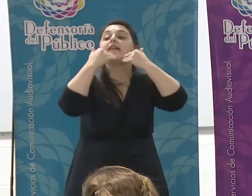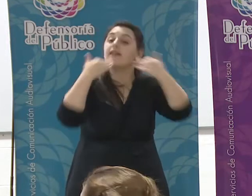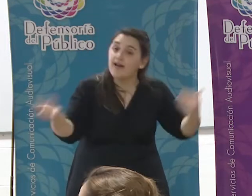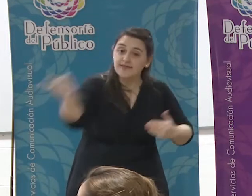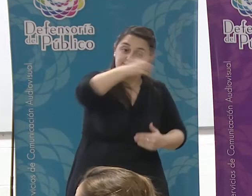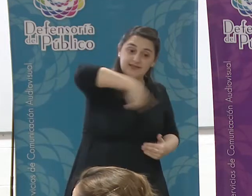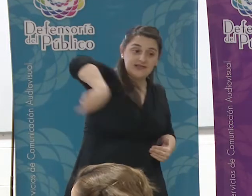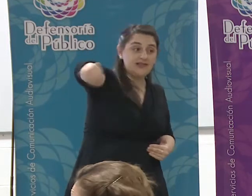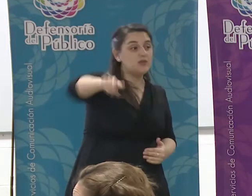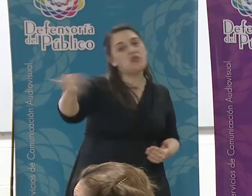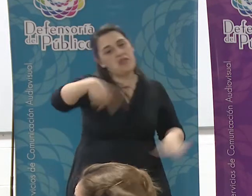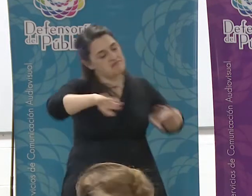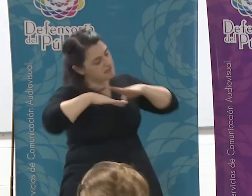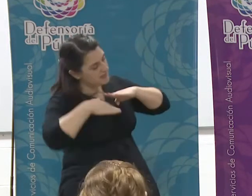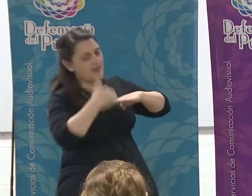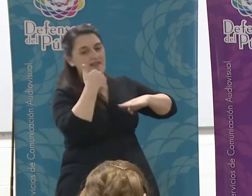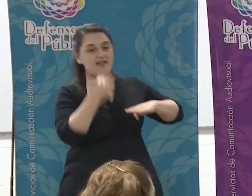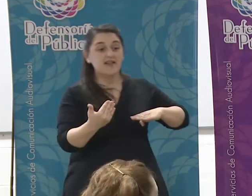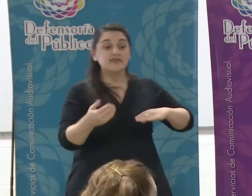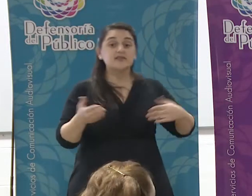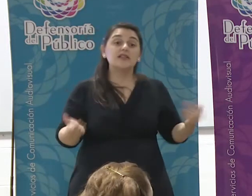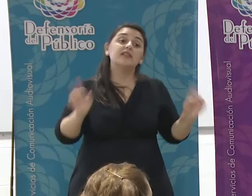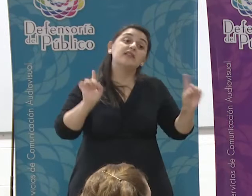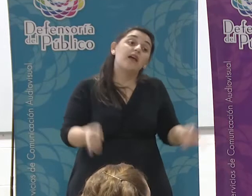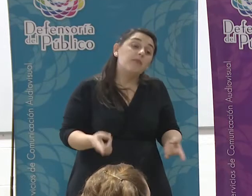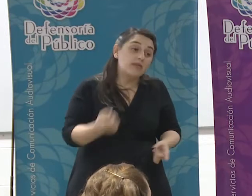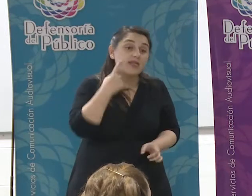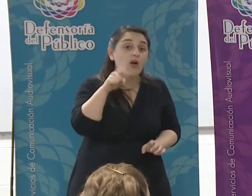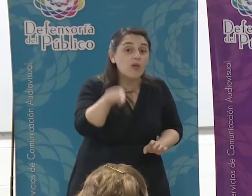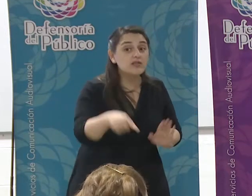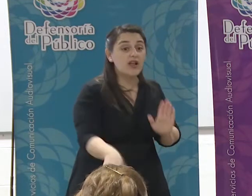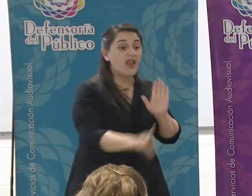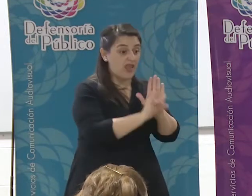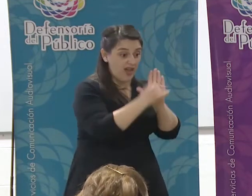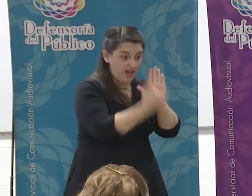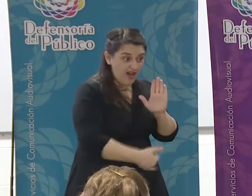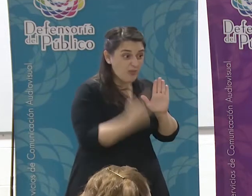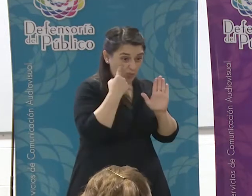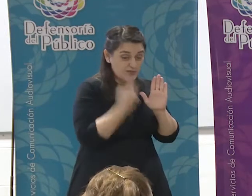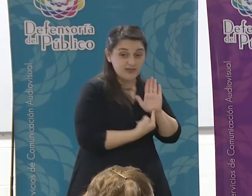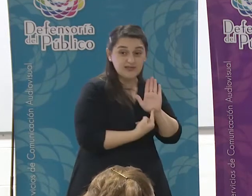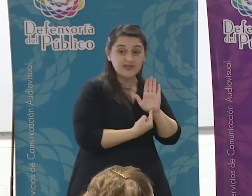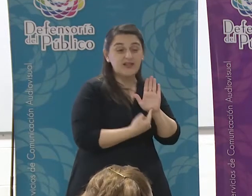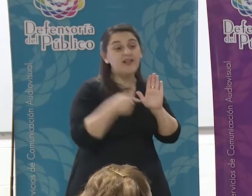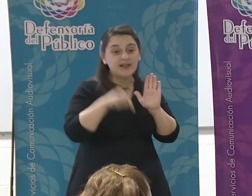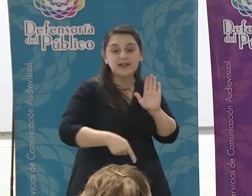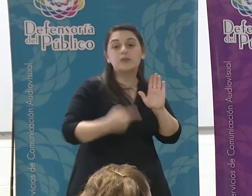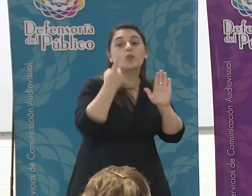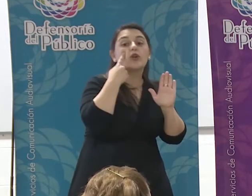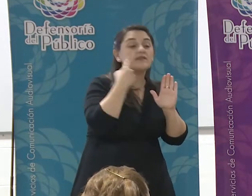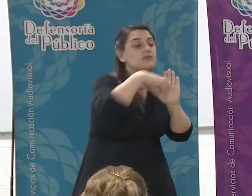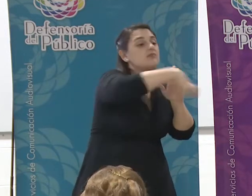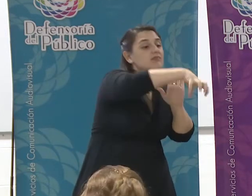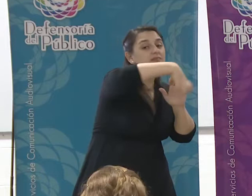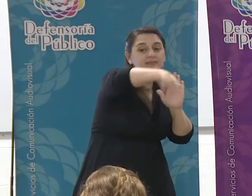todos que me hayan escuchado y bueno, tengan en cuenta que hay una ordenanza que anda dando vuelta por ahí, que los llevan a los municipios, según